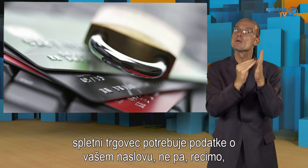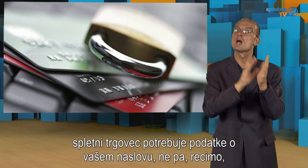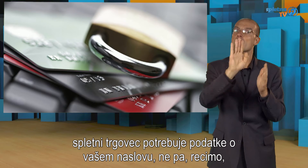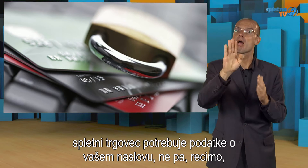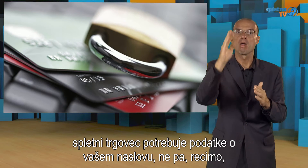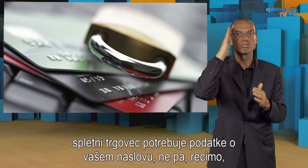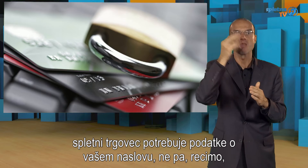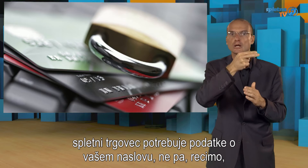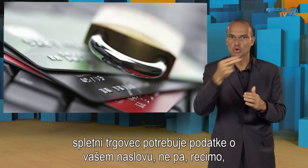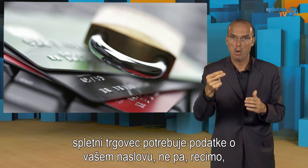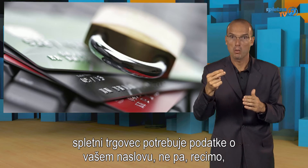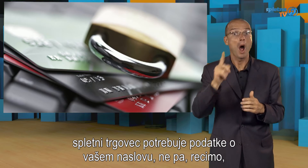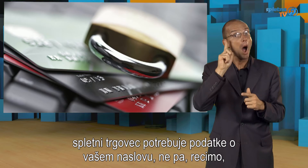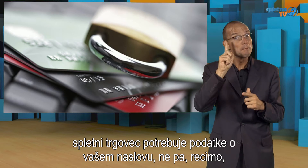tudi vaše številke EMŠO.